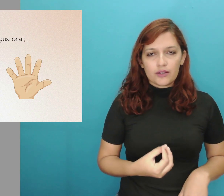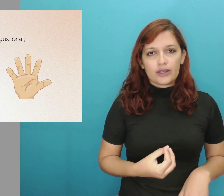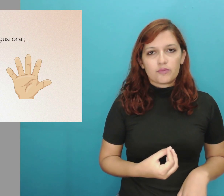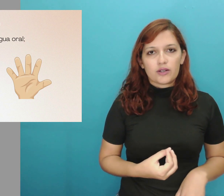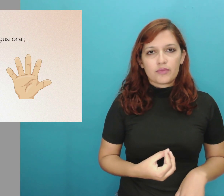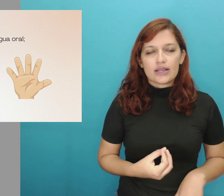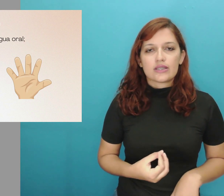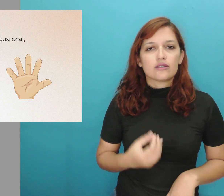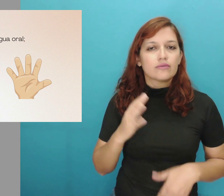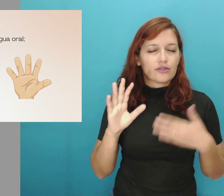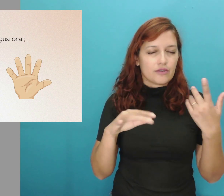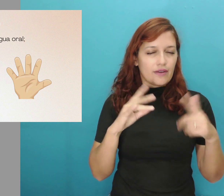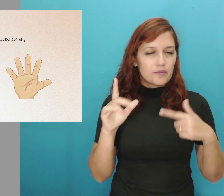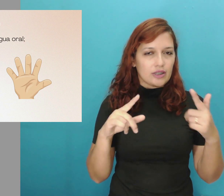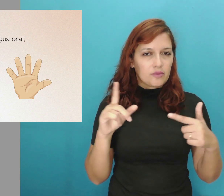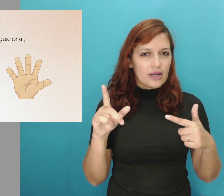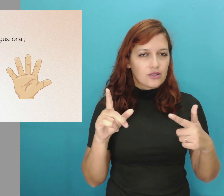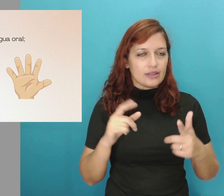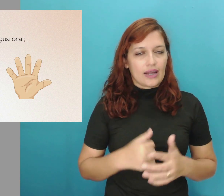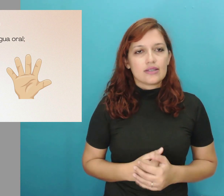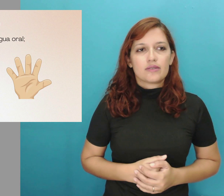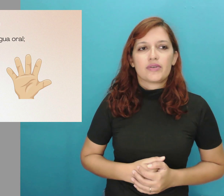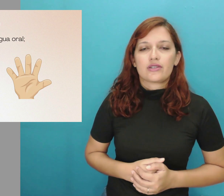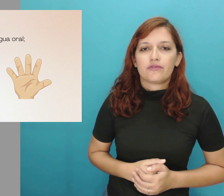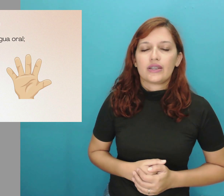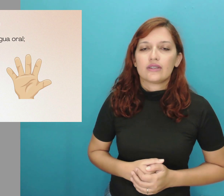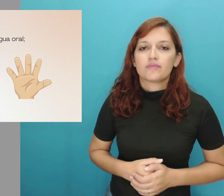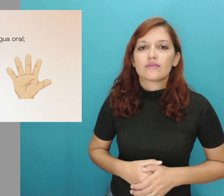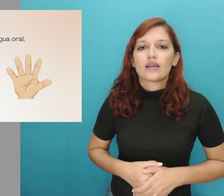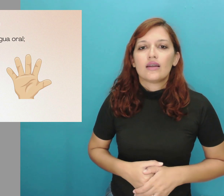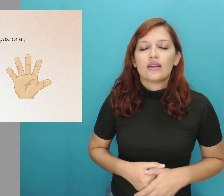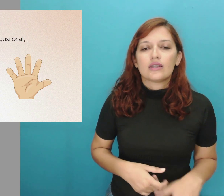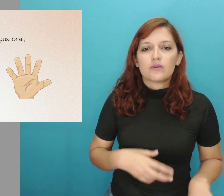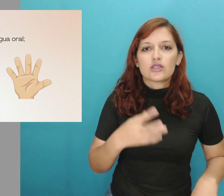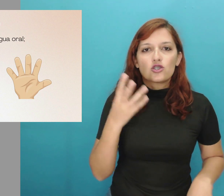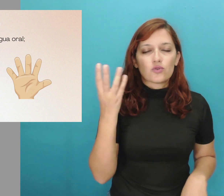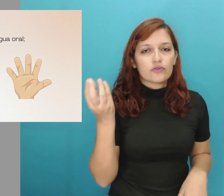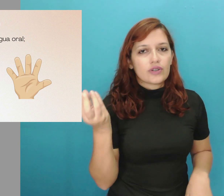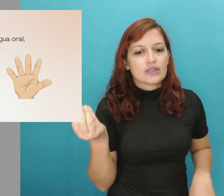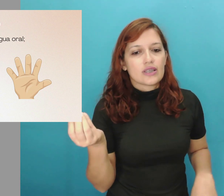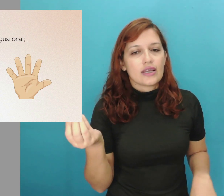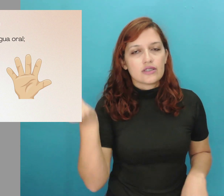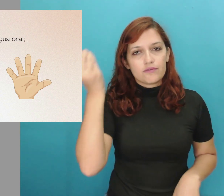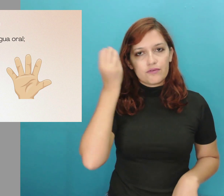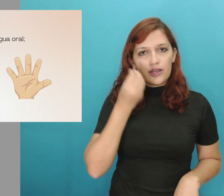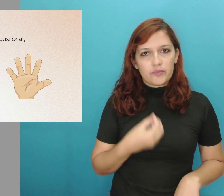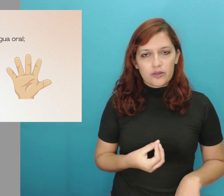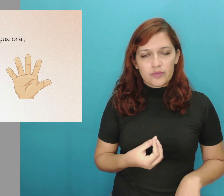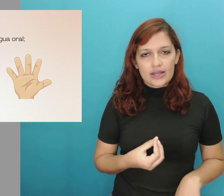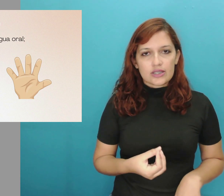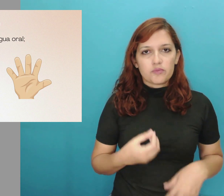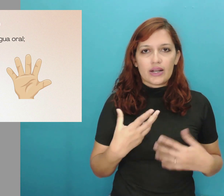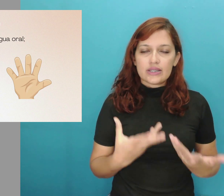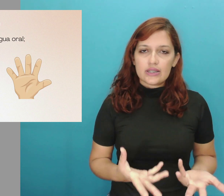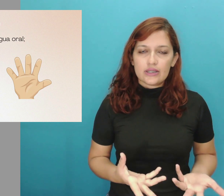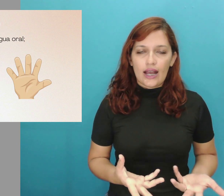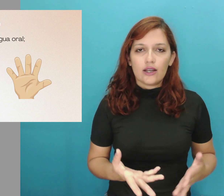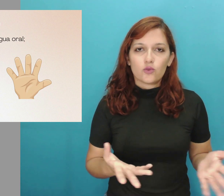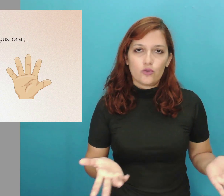aqui para o Brasil. A gente vai aprender mais detalhes mais na frente. Então, esse surdo francês veio para o Brasil para ensinar os